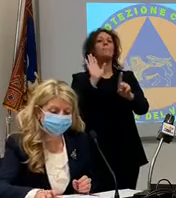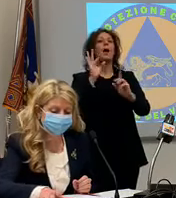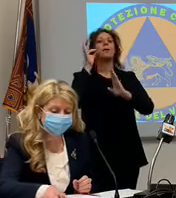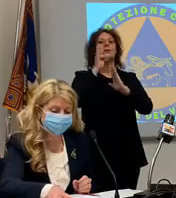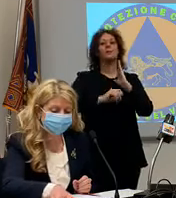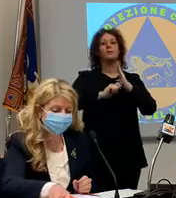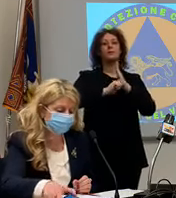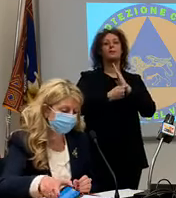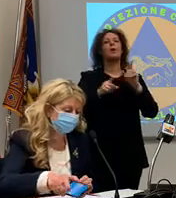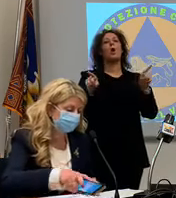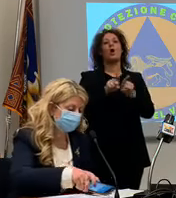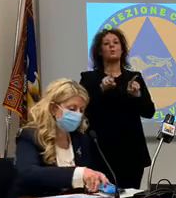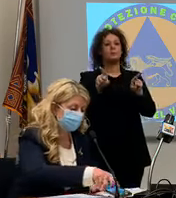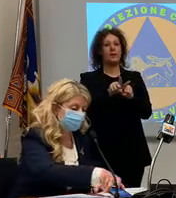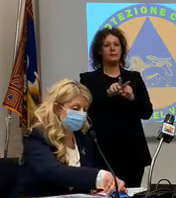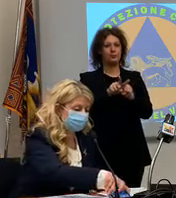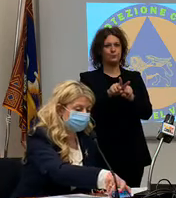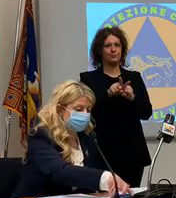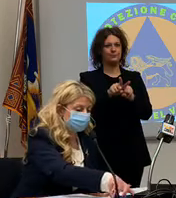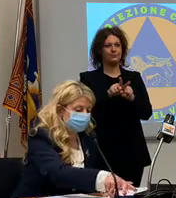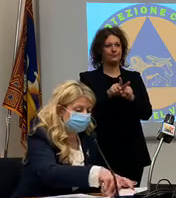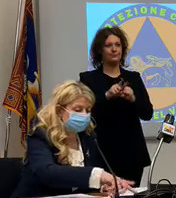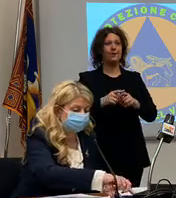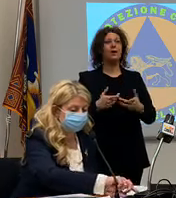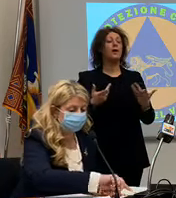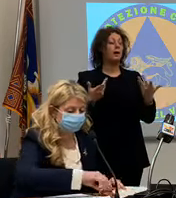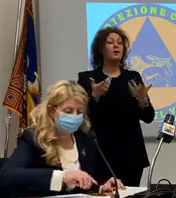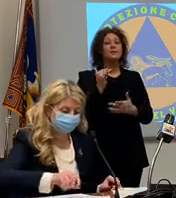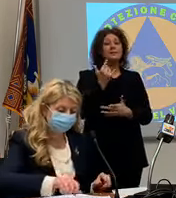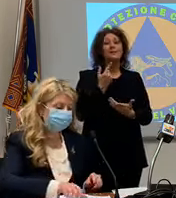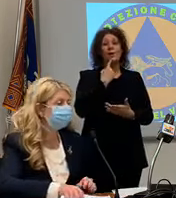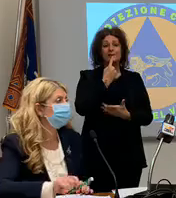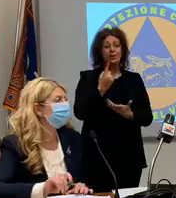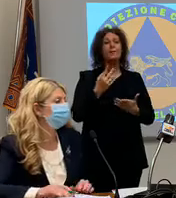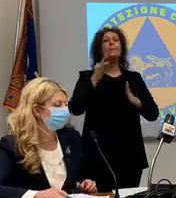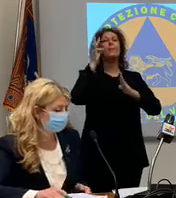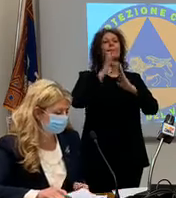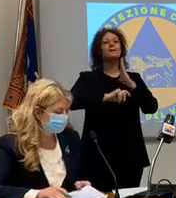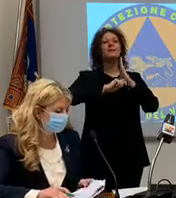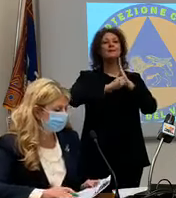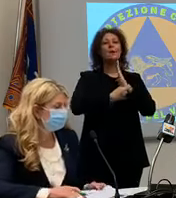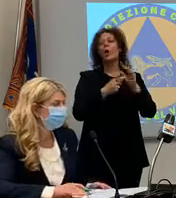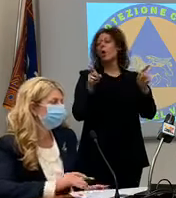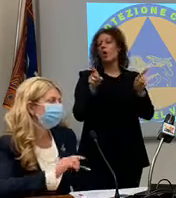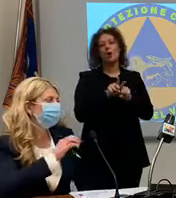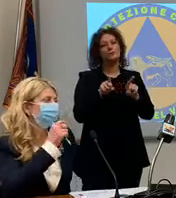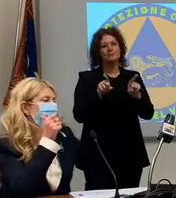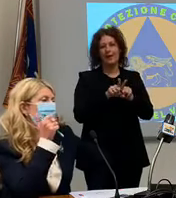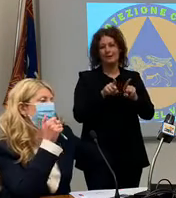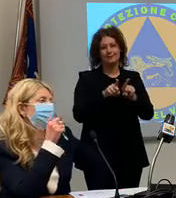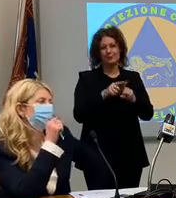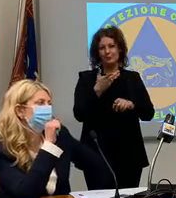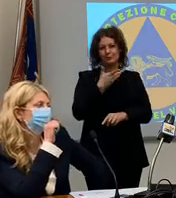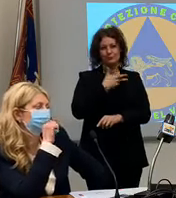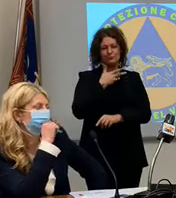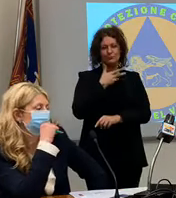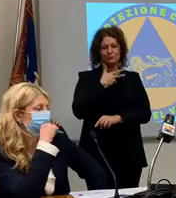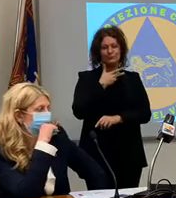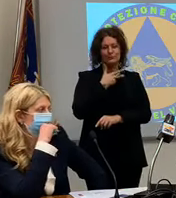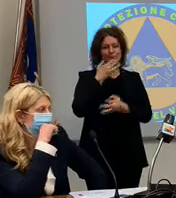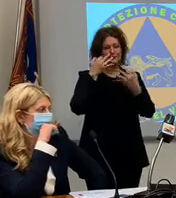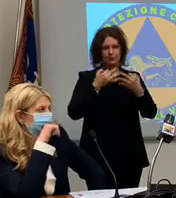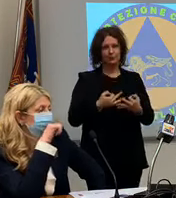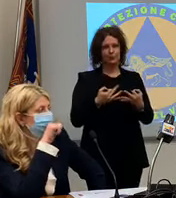Filippo Cioè comunque delle misure usciranno Cioè in una maniera o nell'altra Ovvio è che se si riuscisse